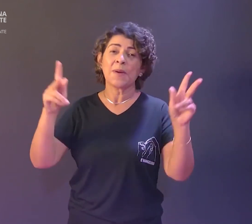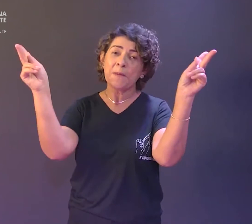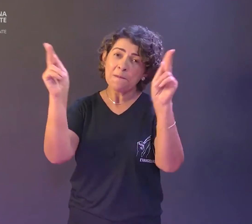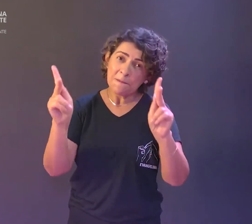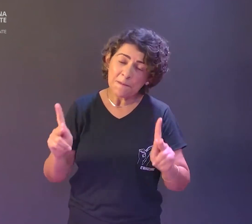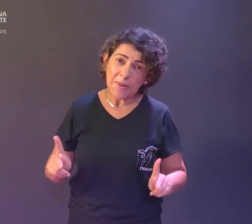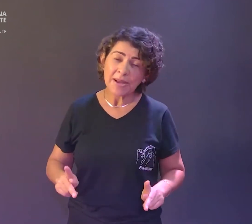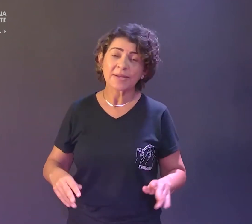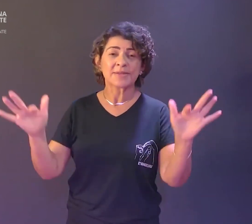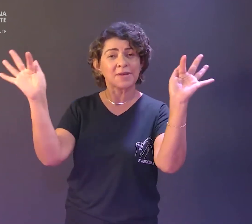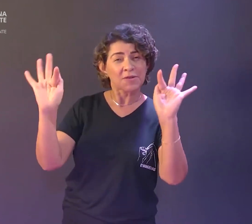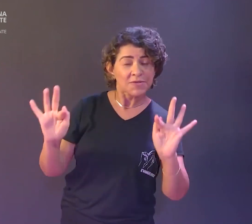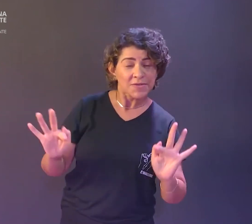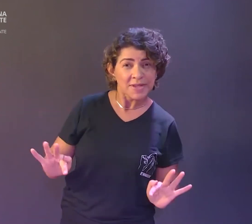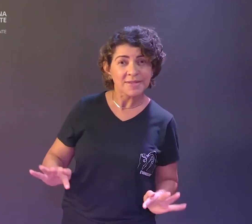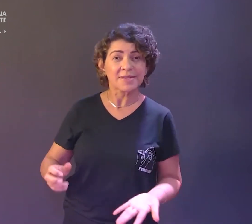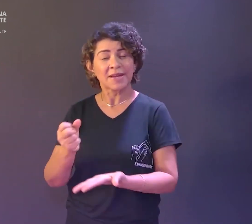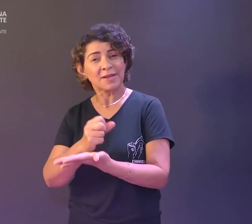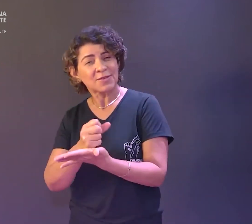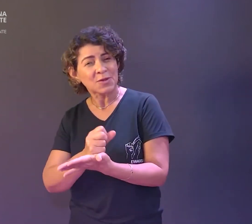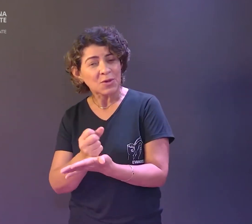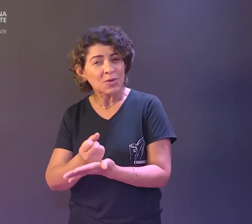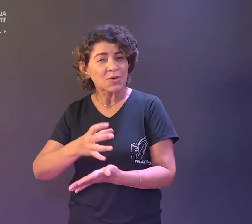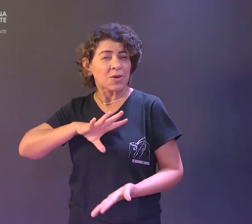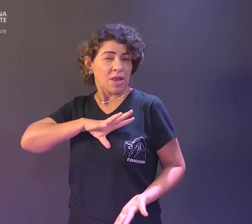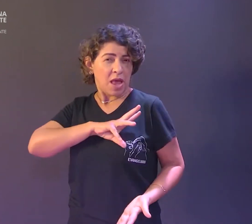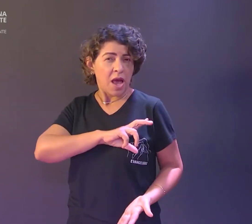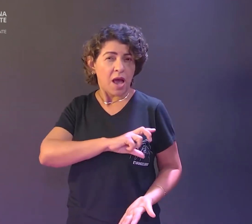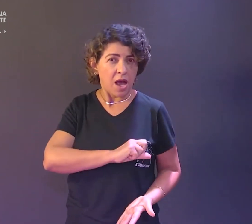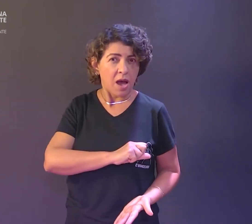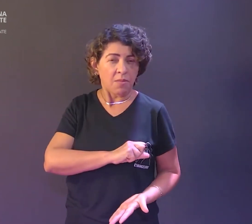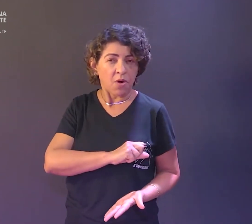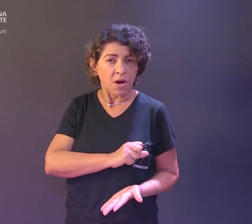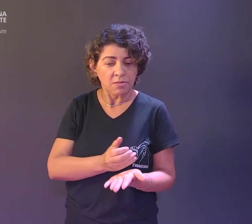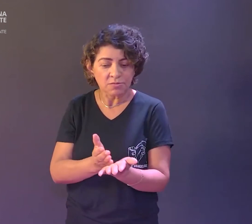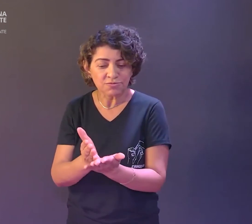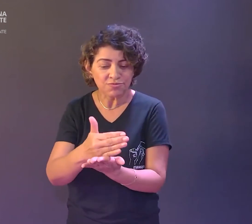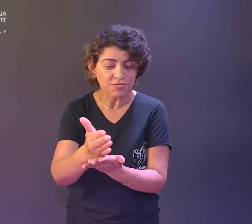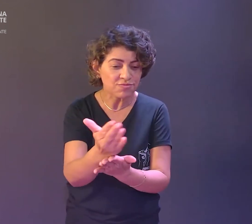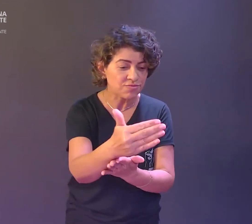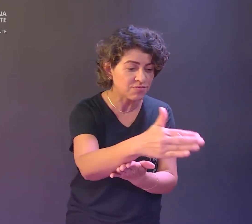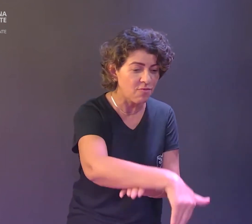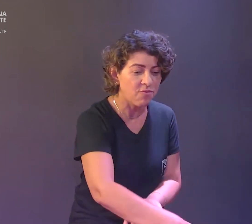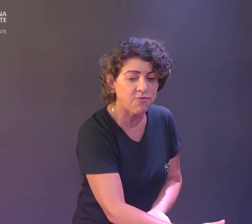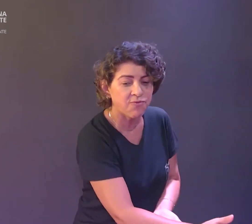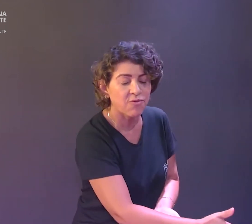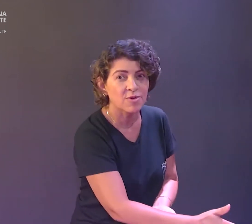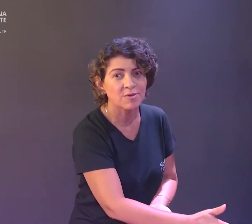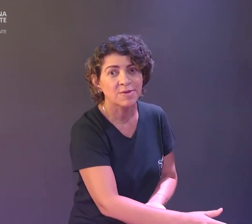controle, amor, nos levam a caminhos que não conseguimos mais voltar atrás